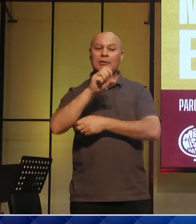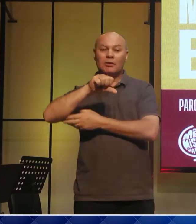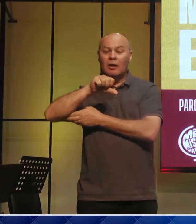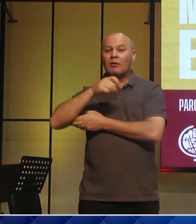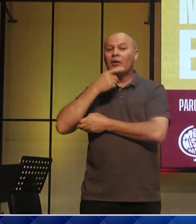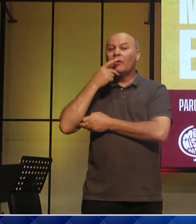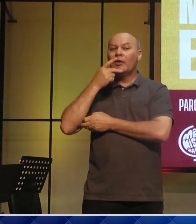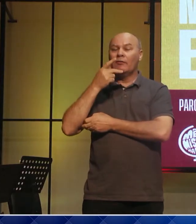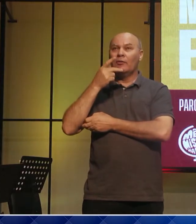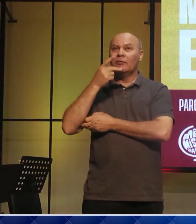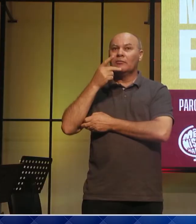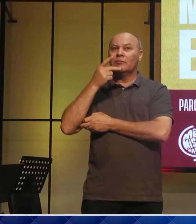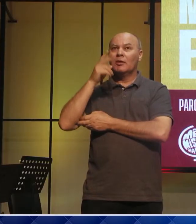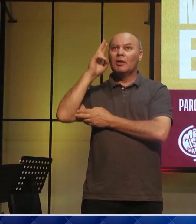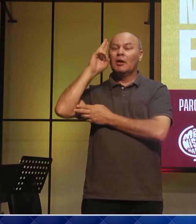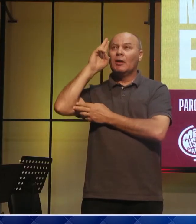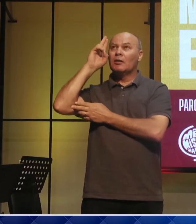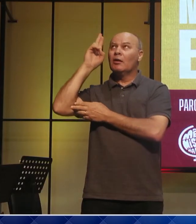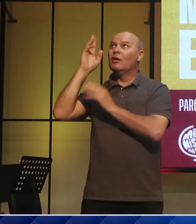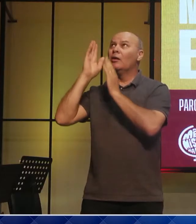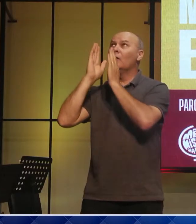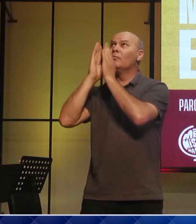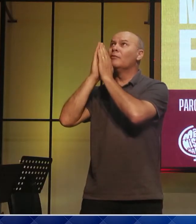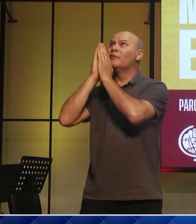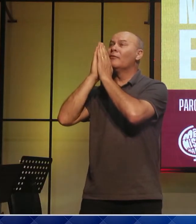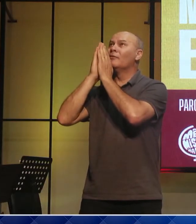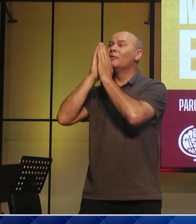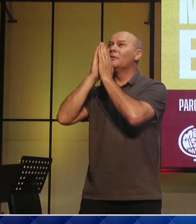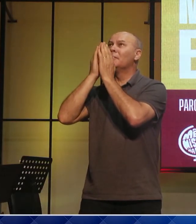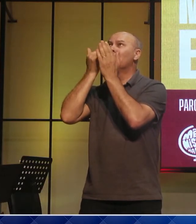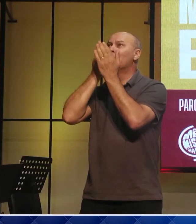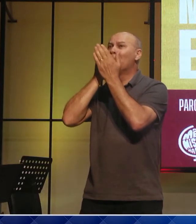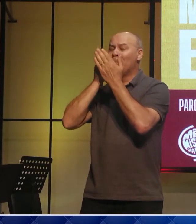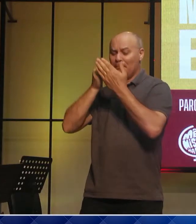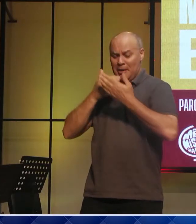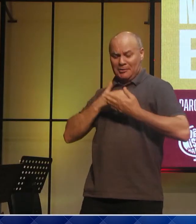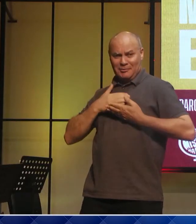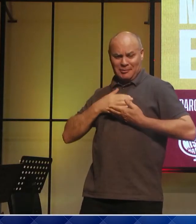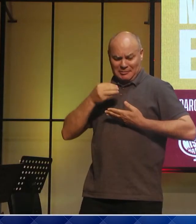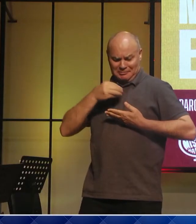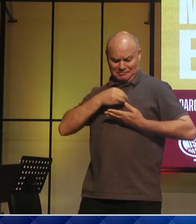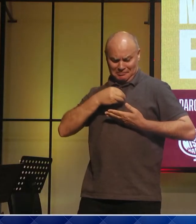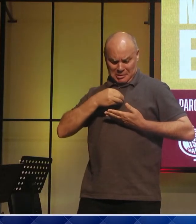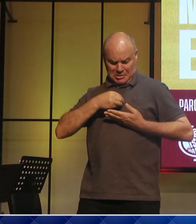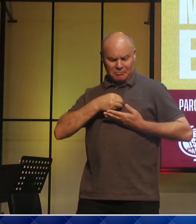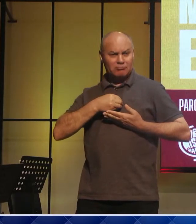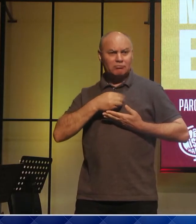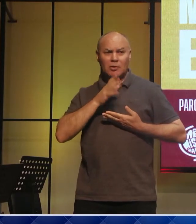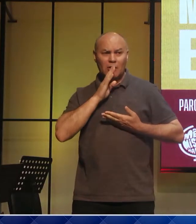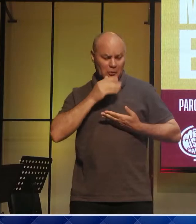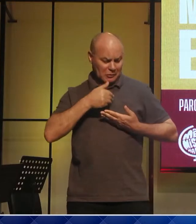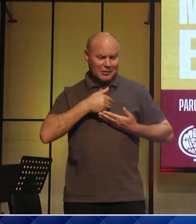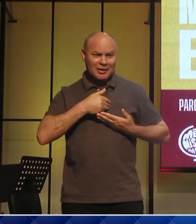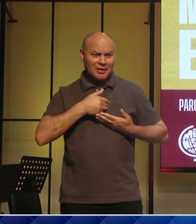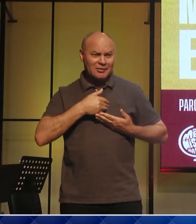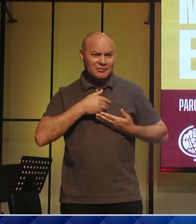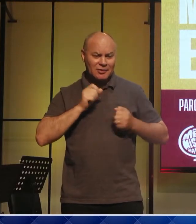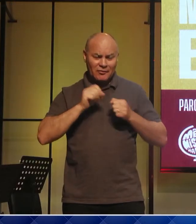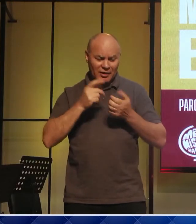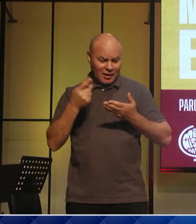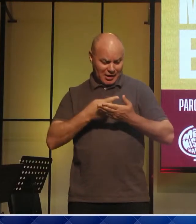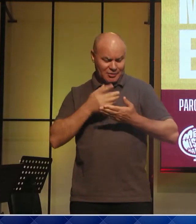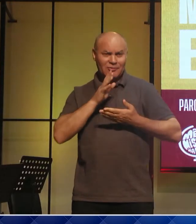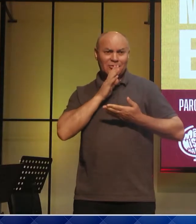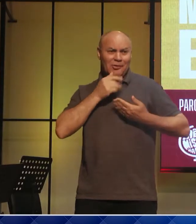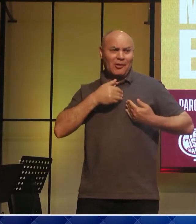perdoa os pecados que eu não conheço. O Salmo 19 é lindo, lindo, lindo,